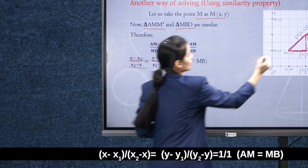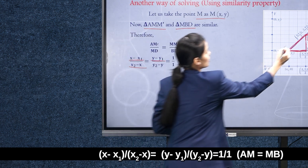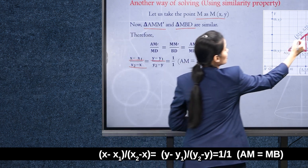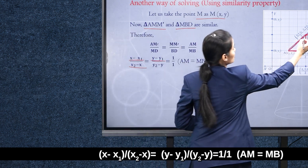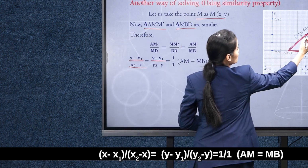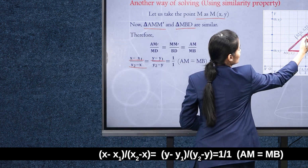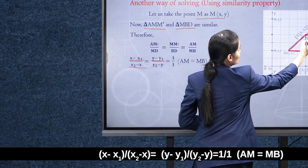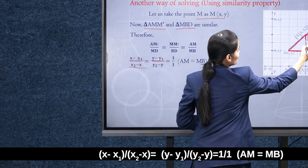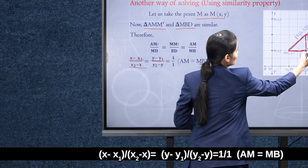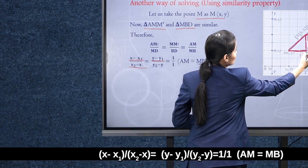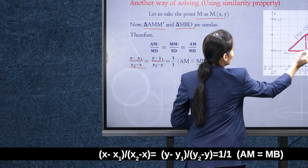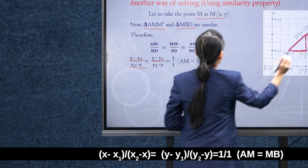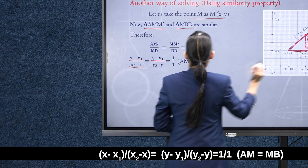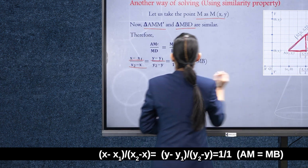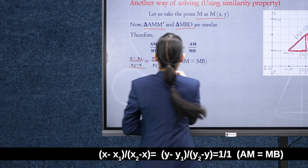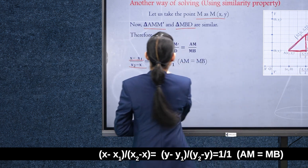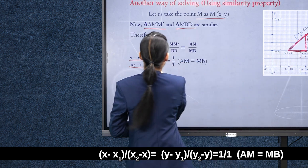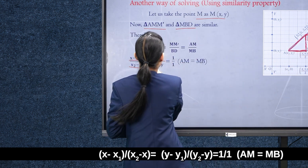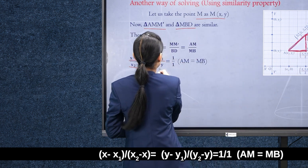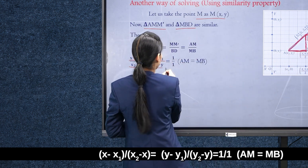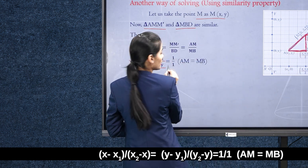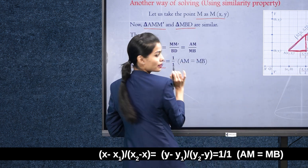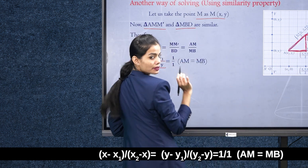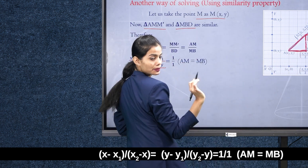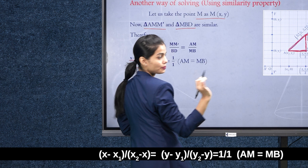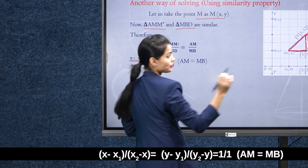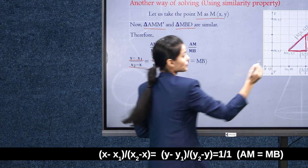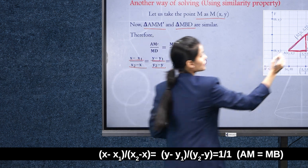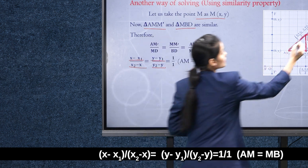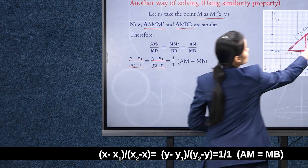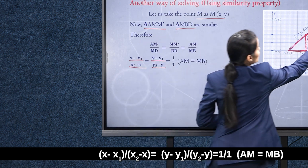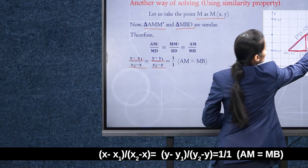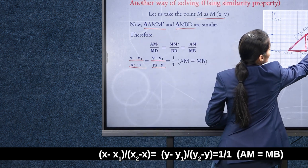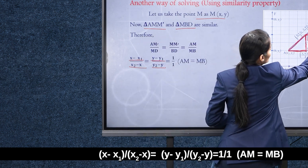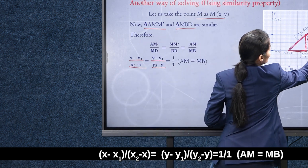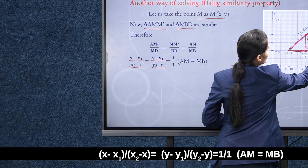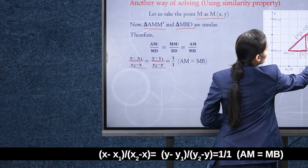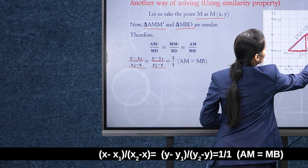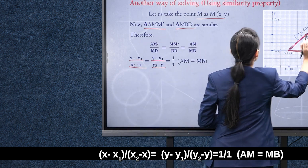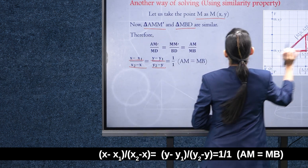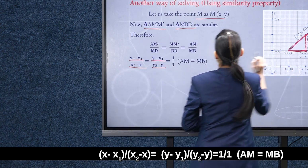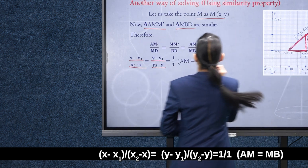is equal to 1 by 1. AM is equal to MB.